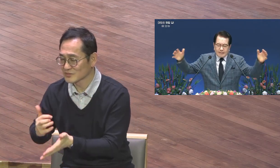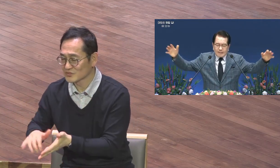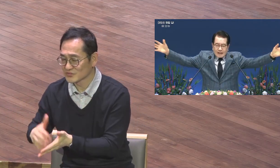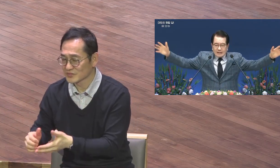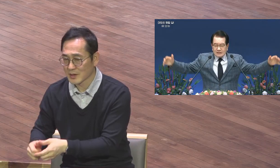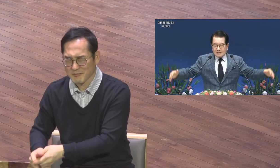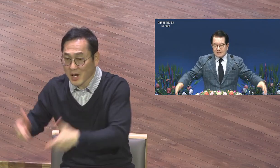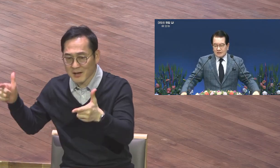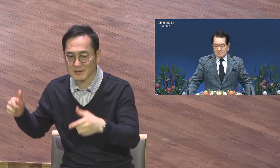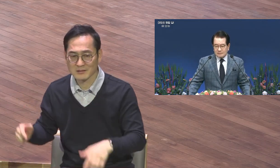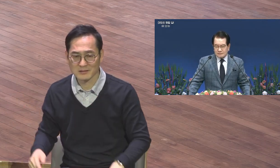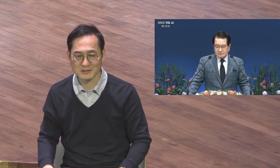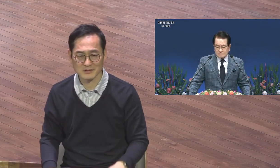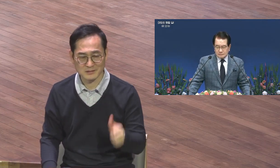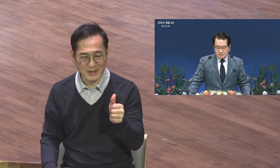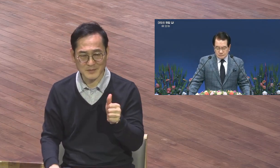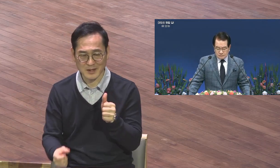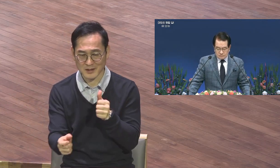인구가 팍팍팍팍 늘는 거예요.